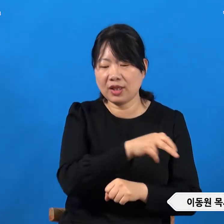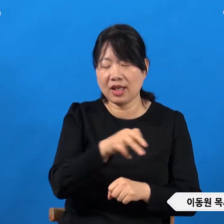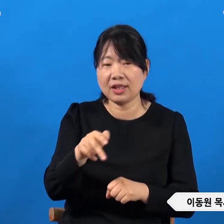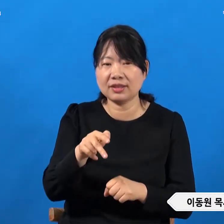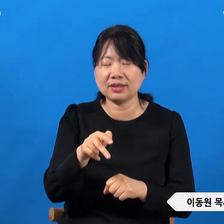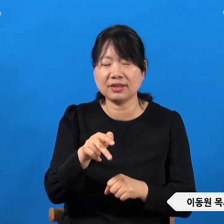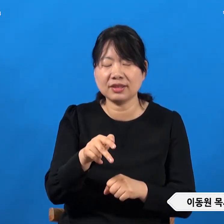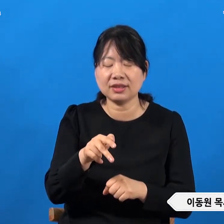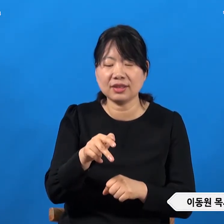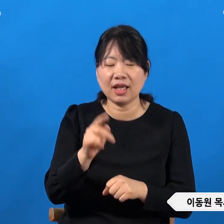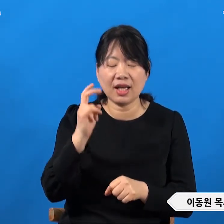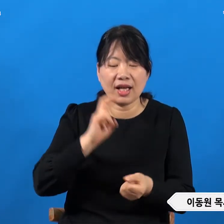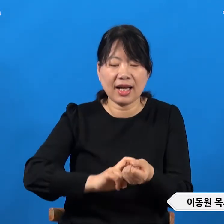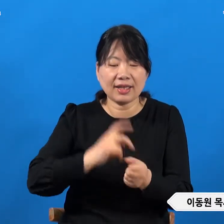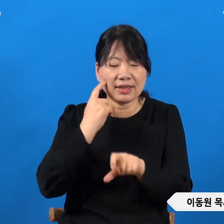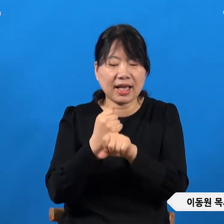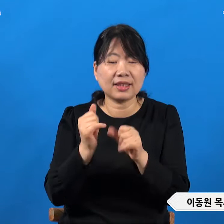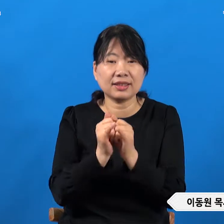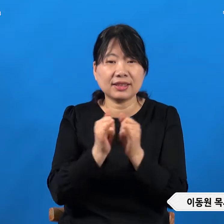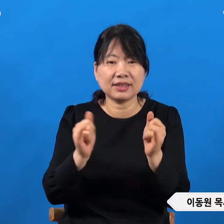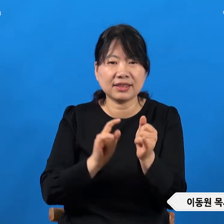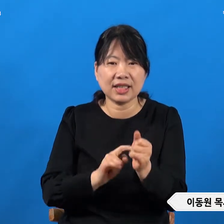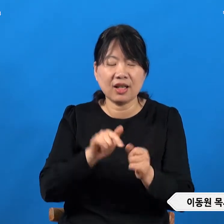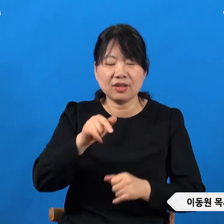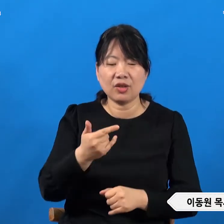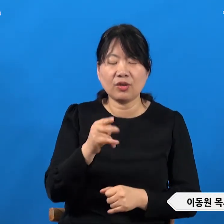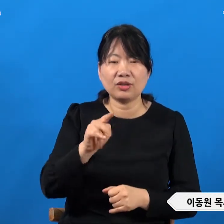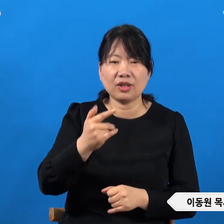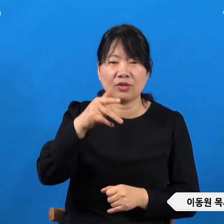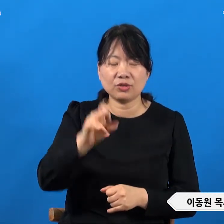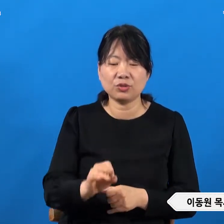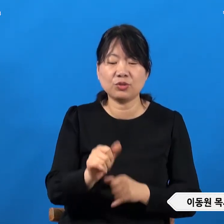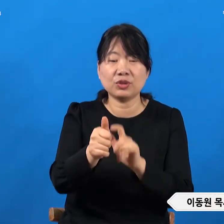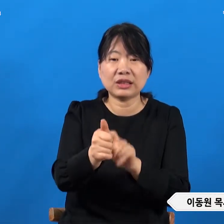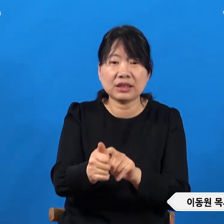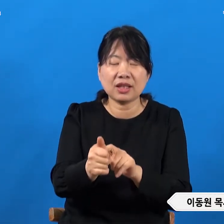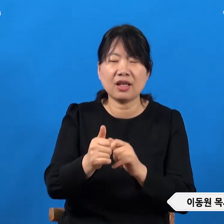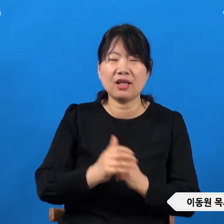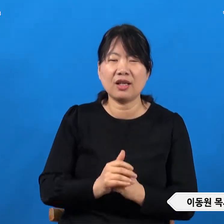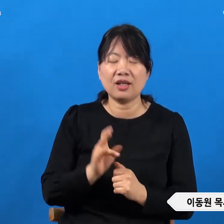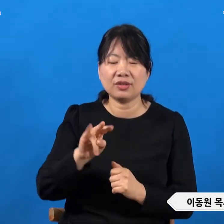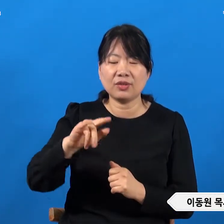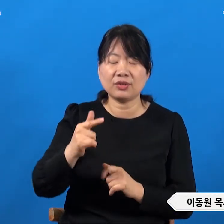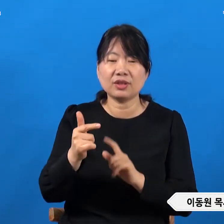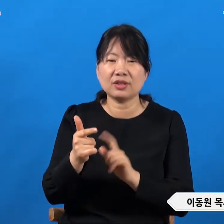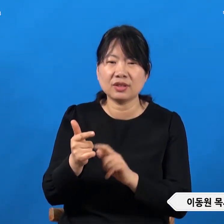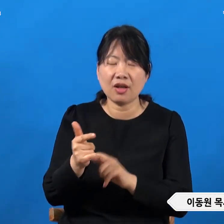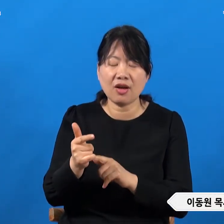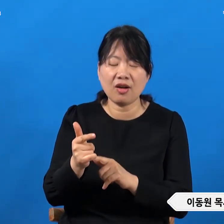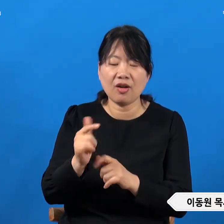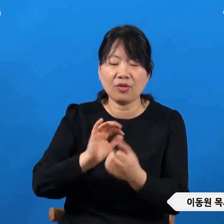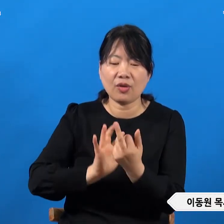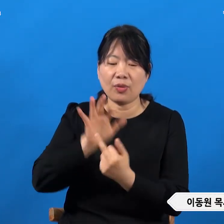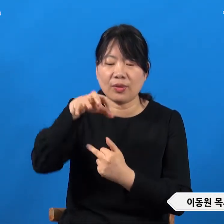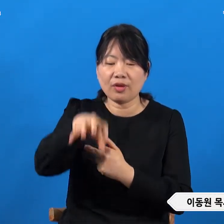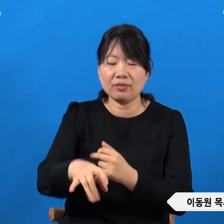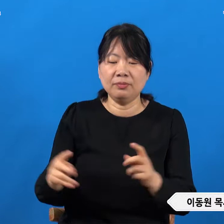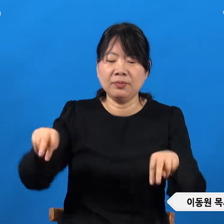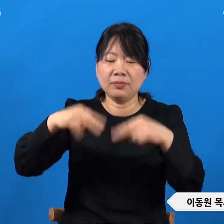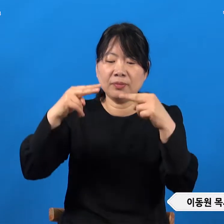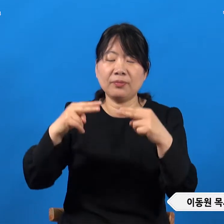올라가는 이 한학자인 권현중 씨가 영천의 노귀제 언덕에서 만나게